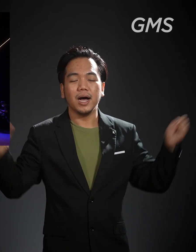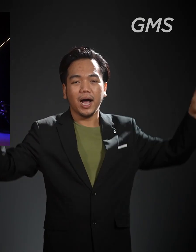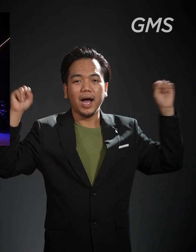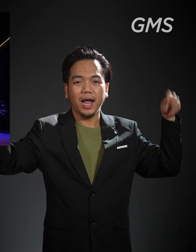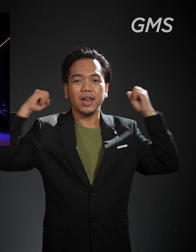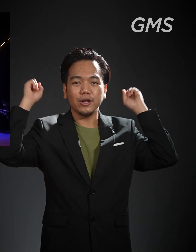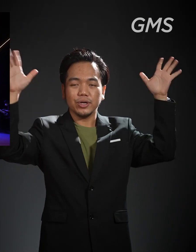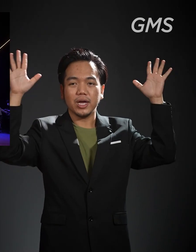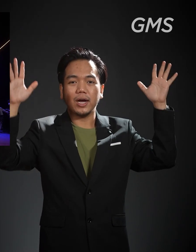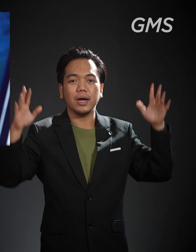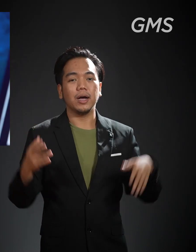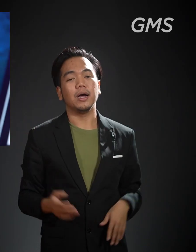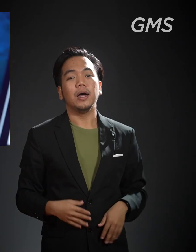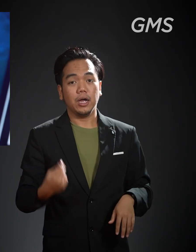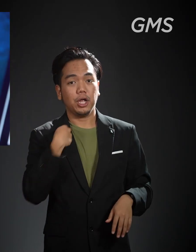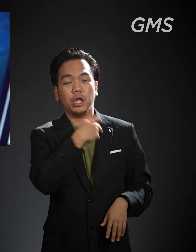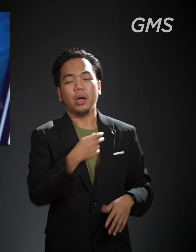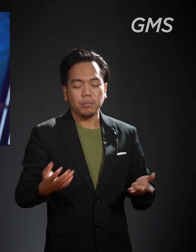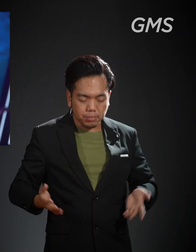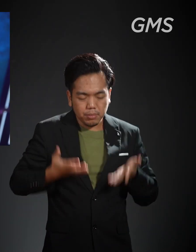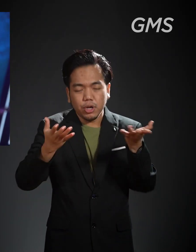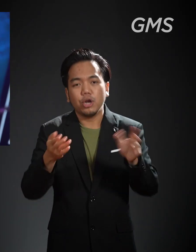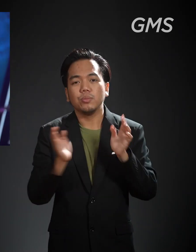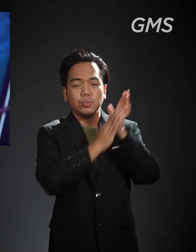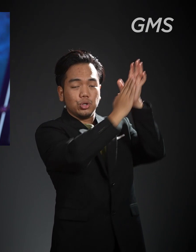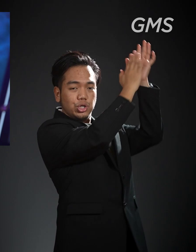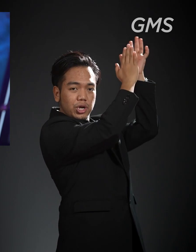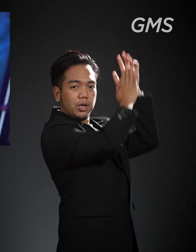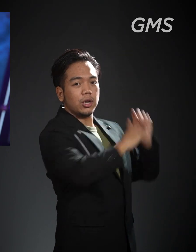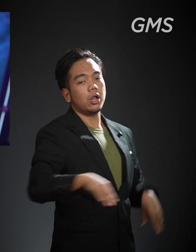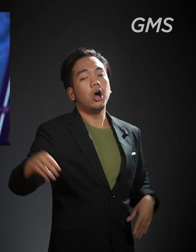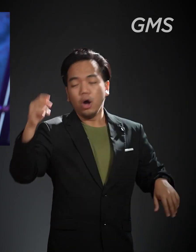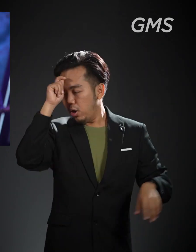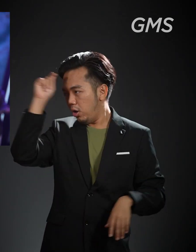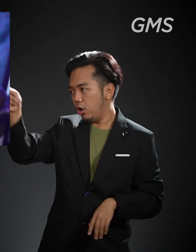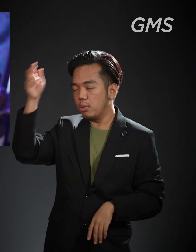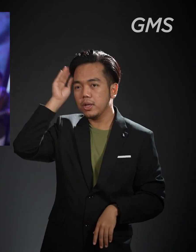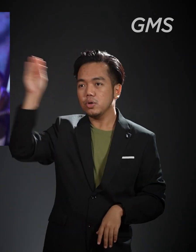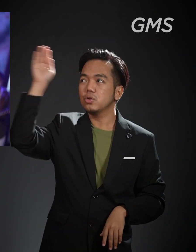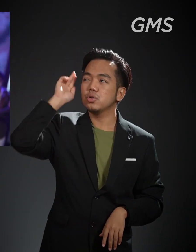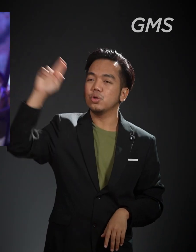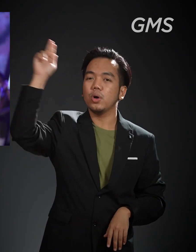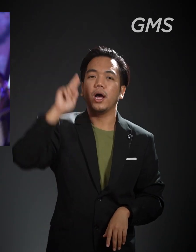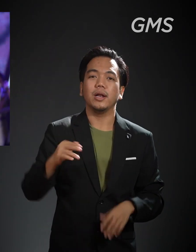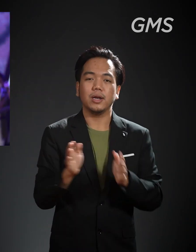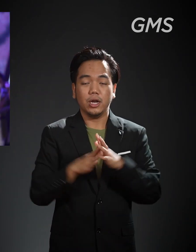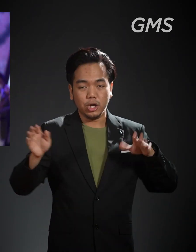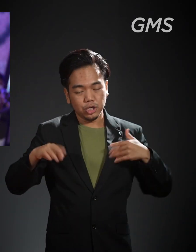Haleluya. Mari kita berikan pujian bagi Tuhan. Mari kita berikan pujian dan hormat kita bagi Tuhan dan Juru Selamat